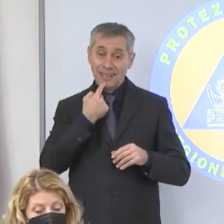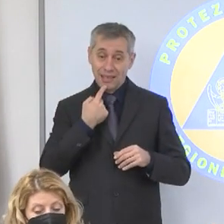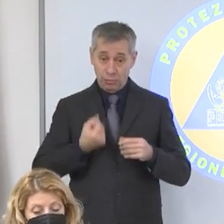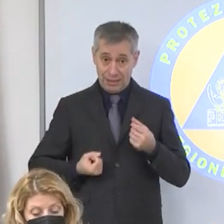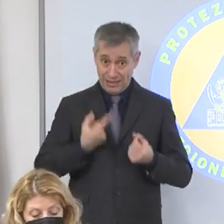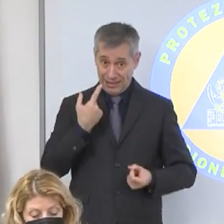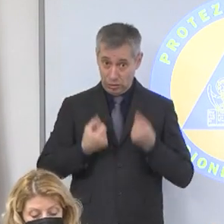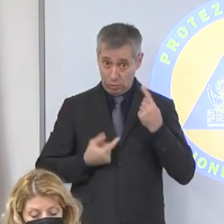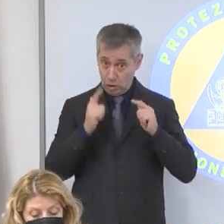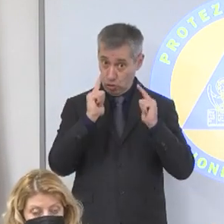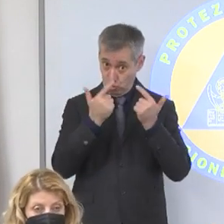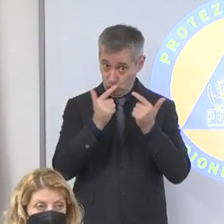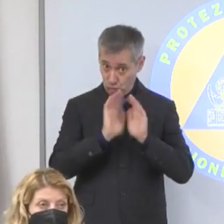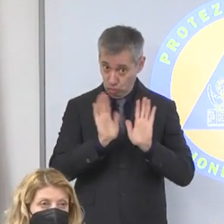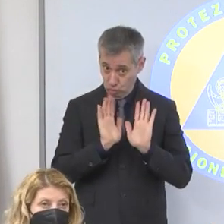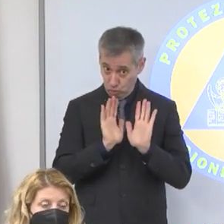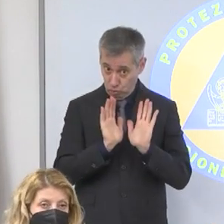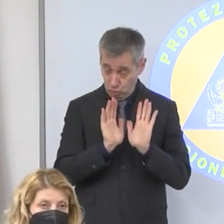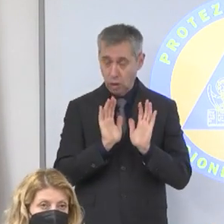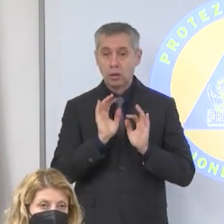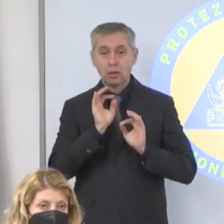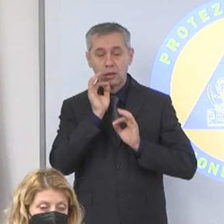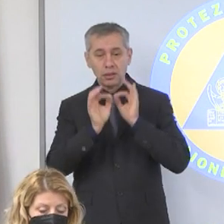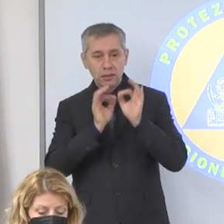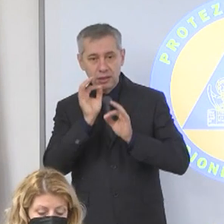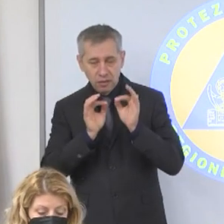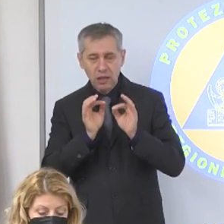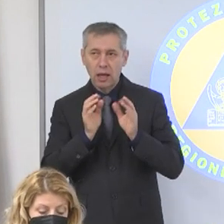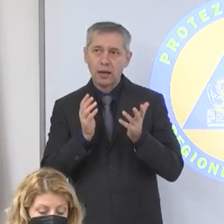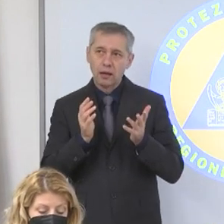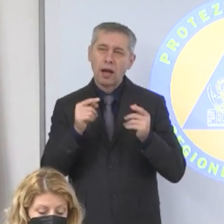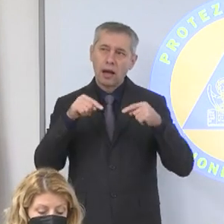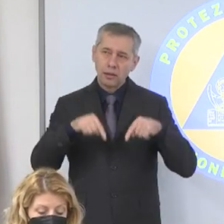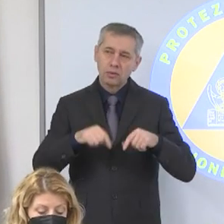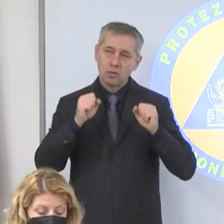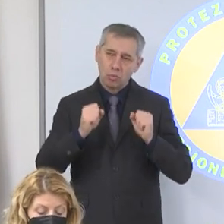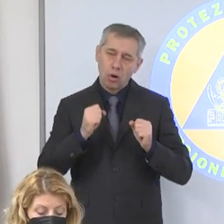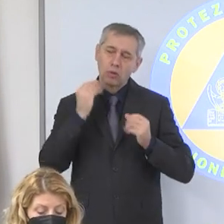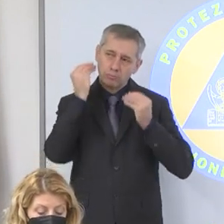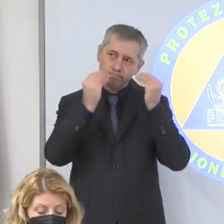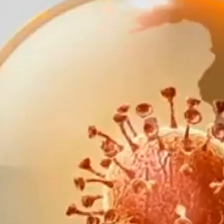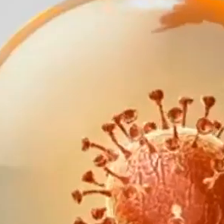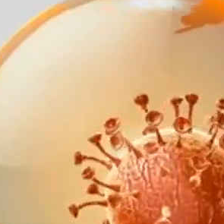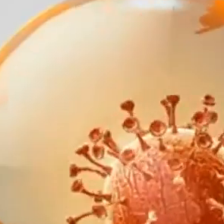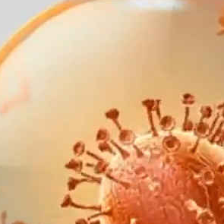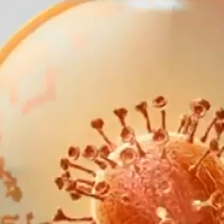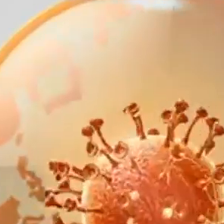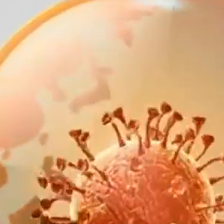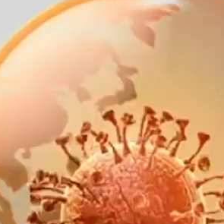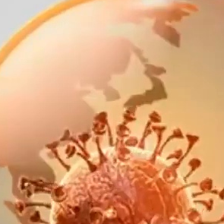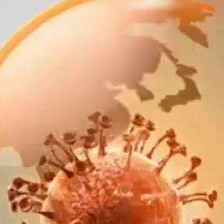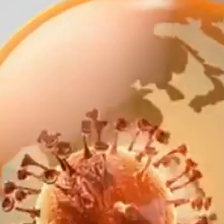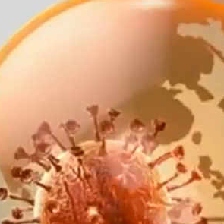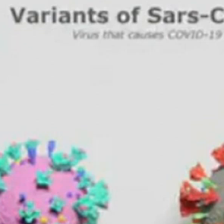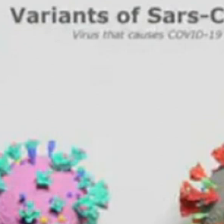asintomatici ci induce a fare delle riflessioni che prima sarebbe stato impossibile e inadeguato farle. Se è